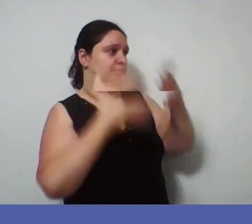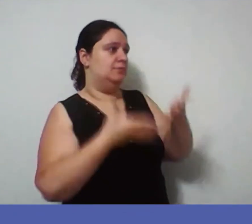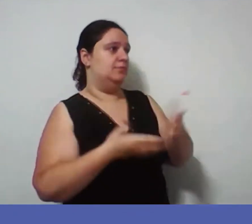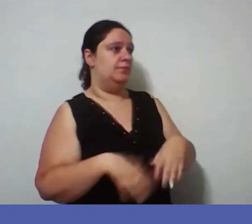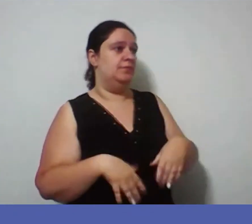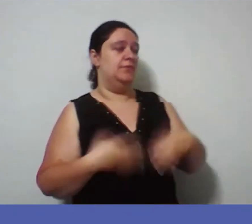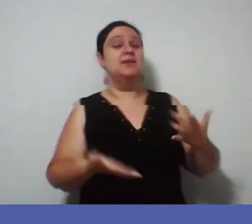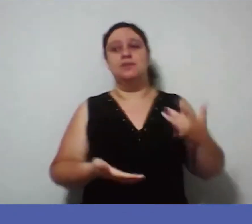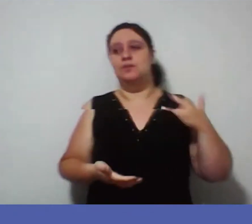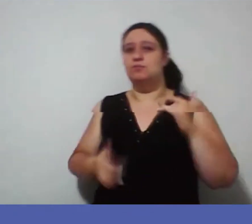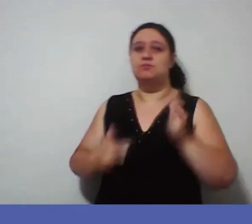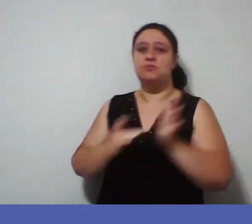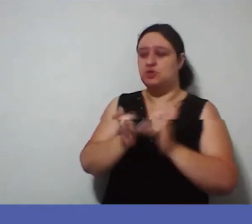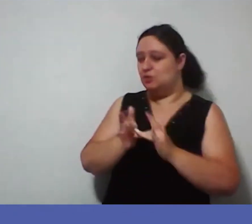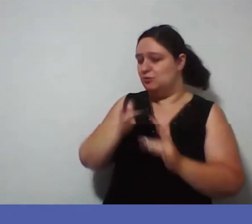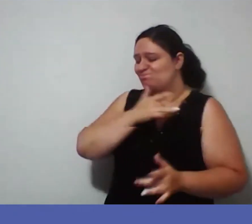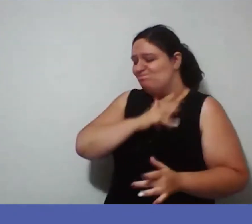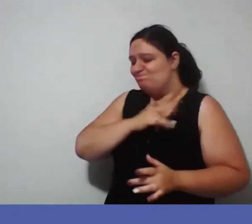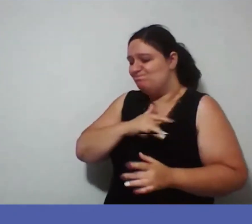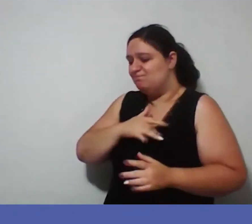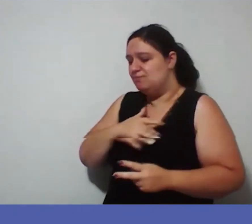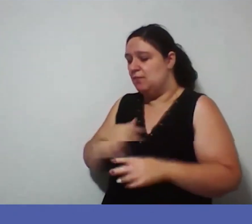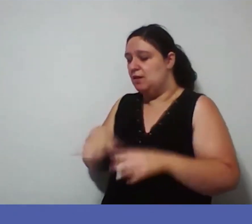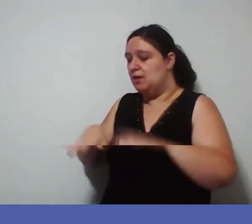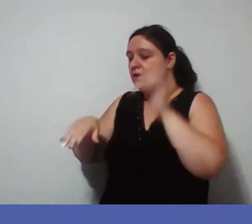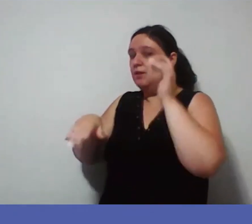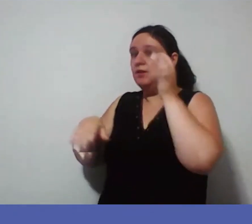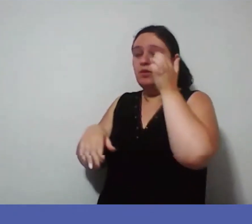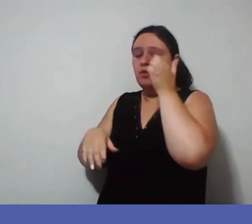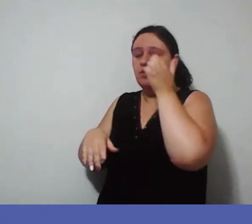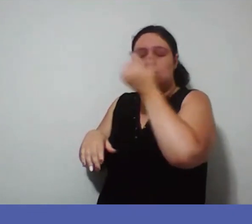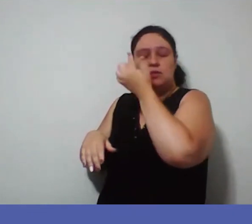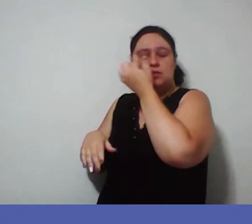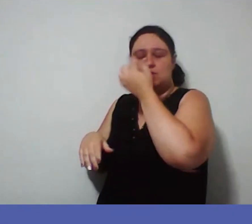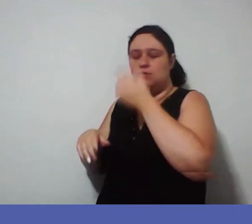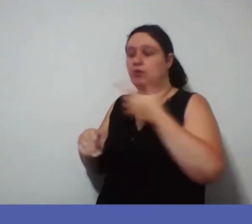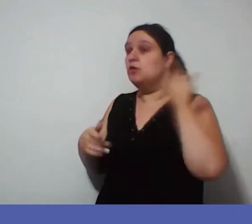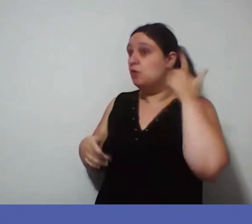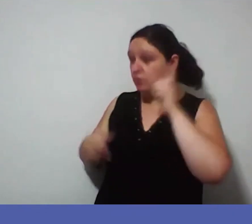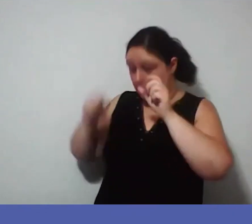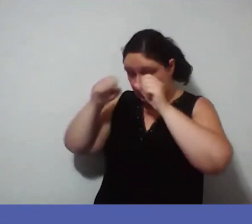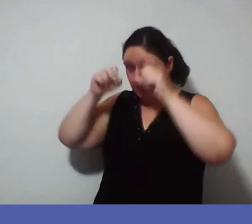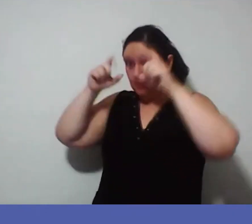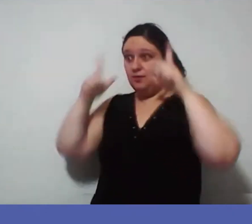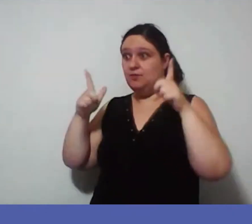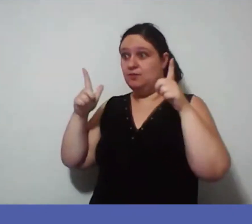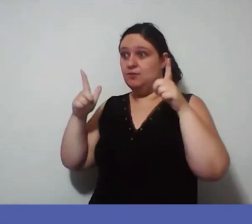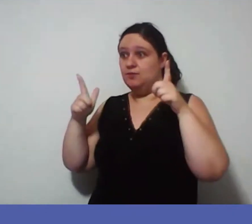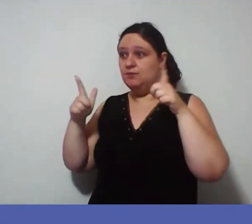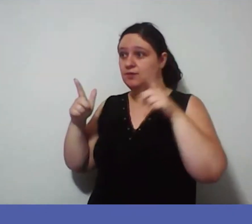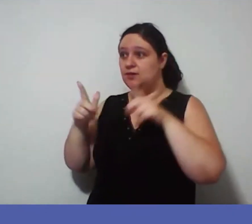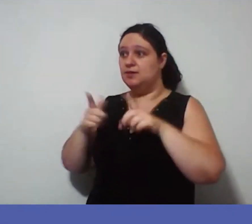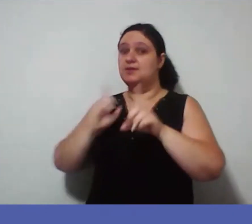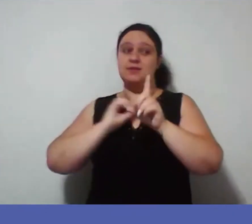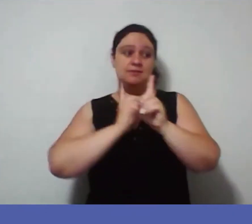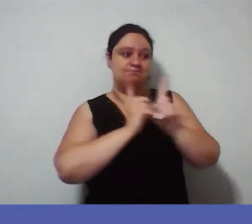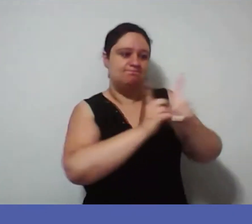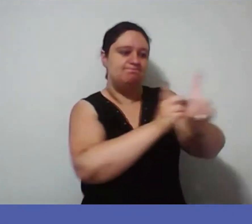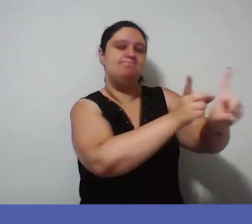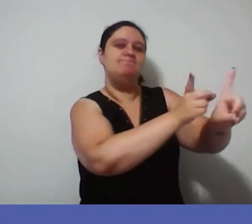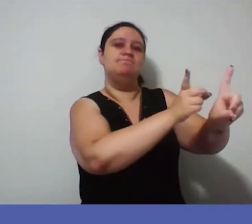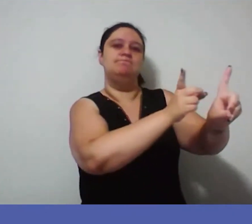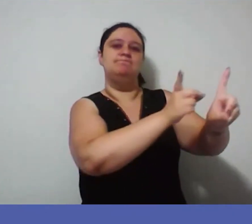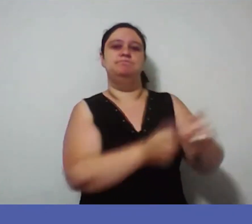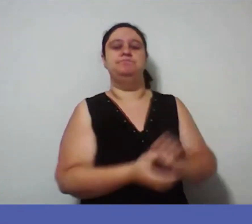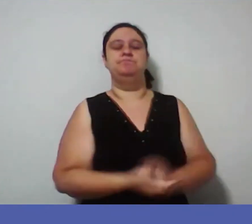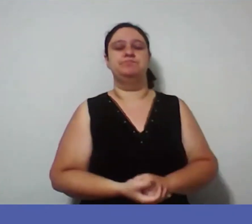Jesus tocou-lhes os olhos e imediatamente recuperaram a vista e o foram seguindo. Por